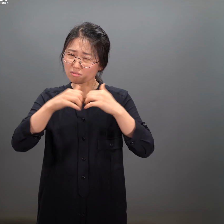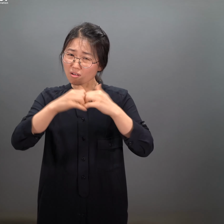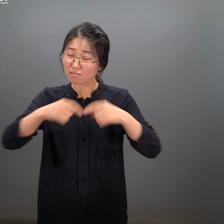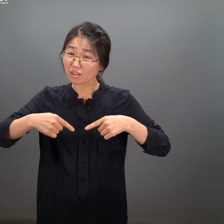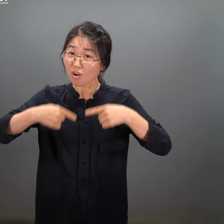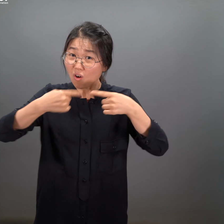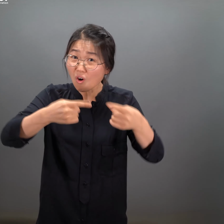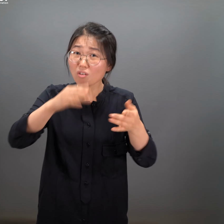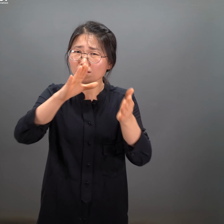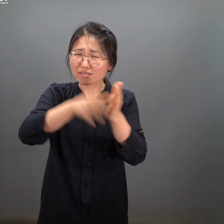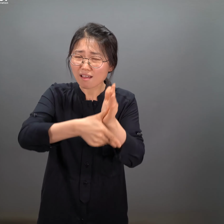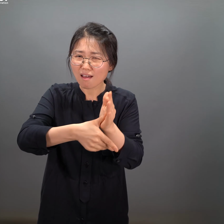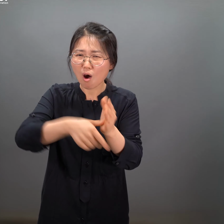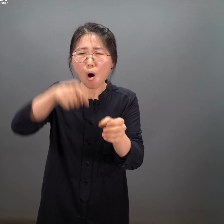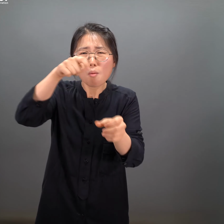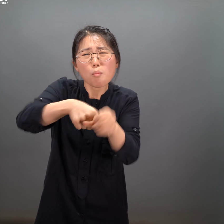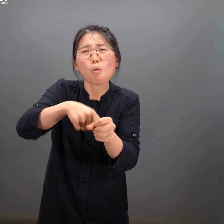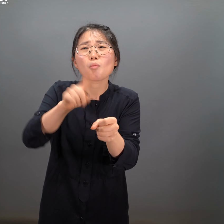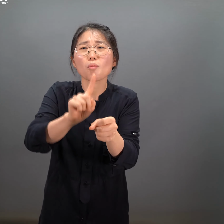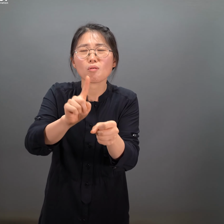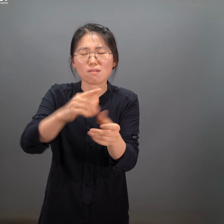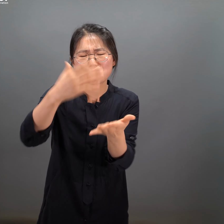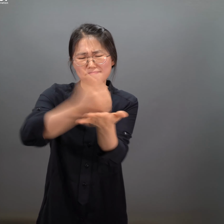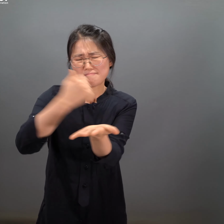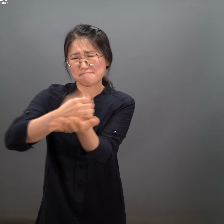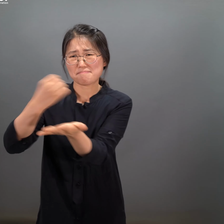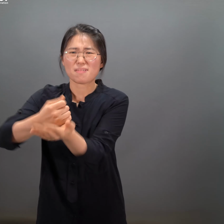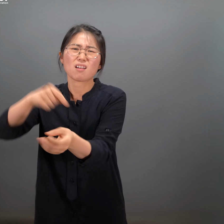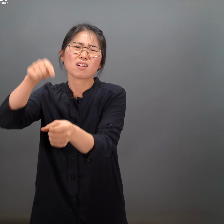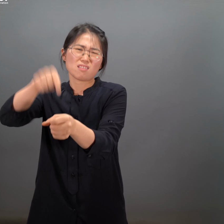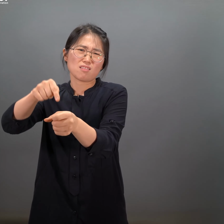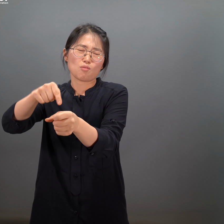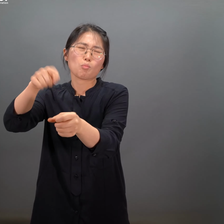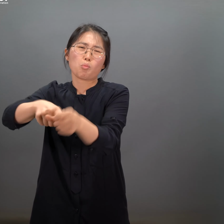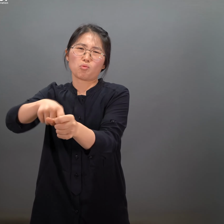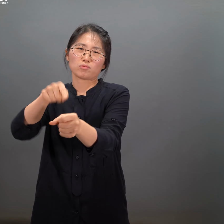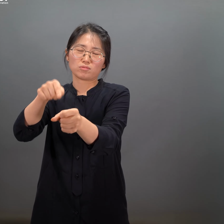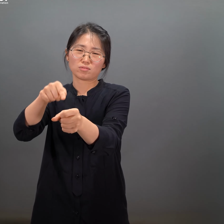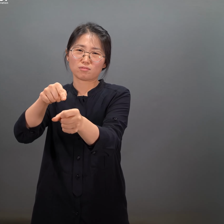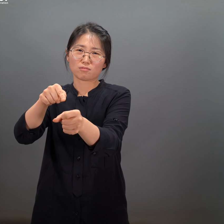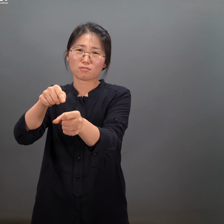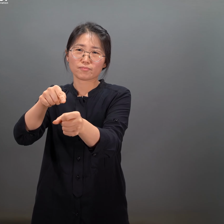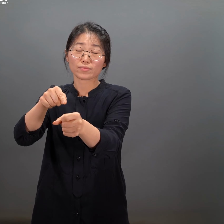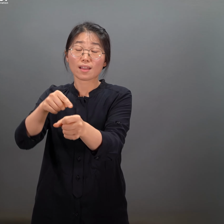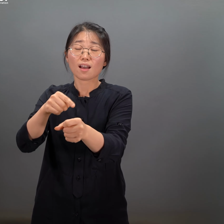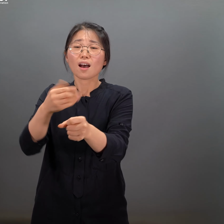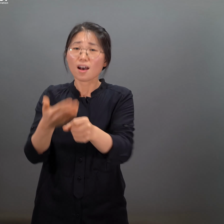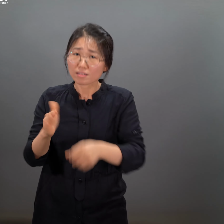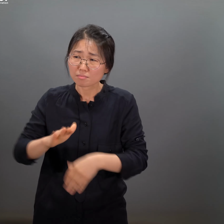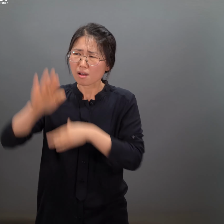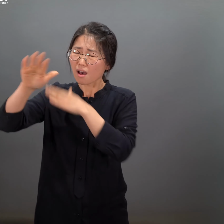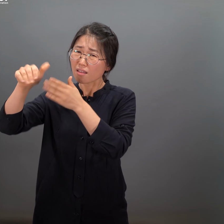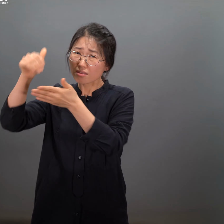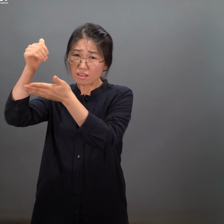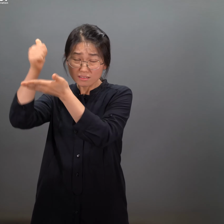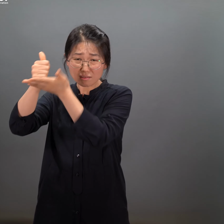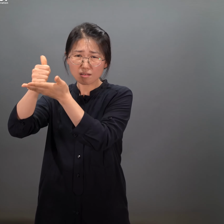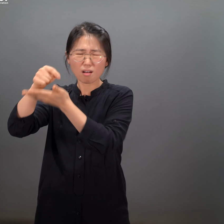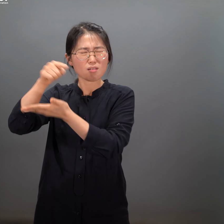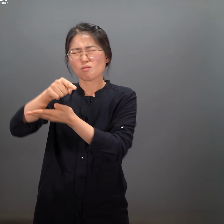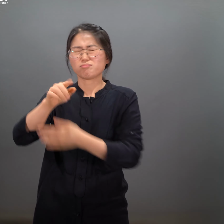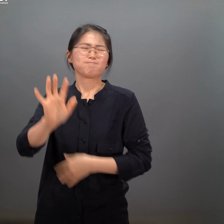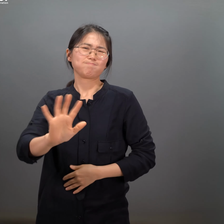전쟁에서 얻게 되는 그 전리품이 전쟁 최대의 관심사일 수밖에 없습니다. 그러므로